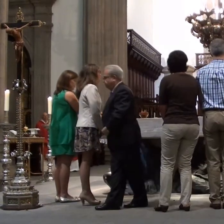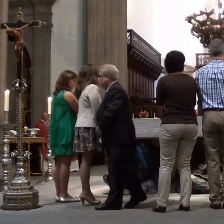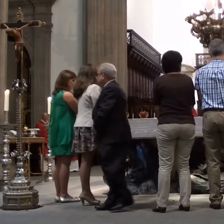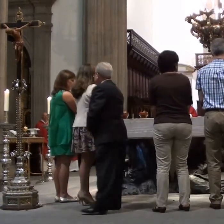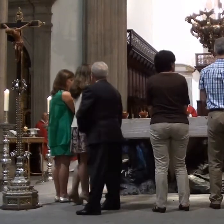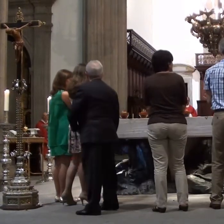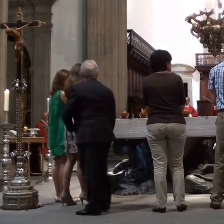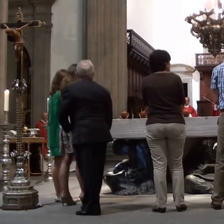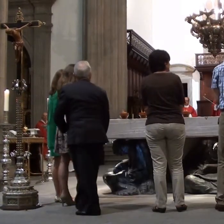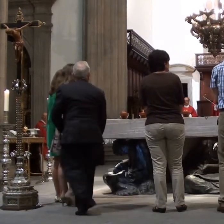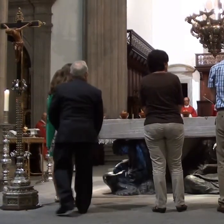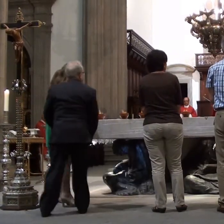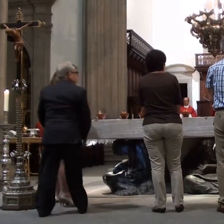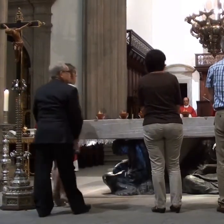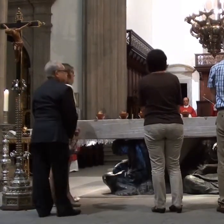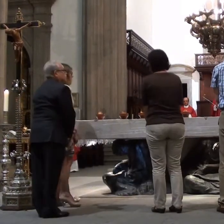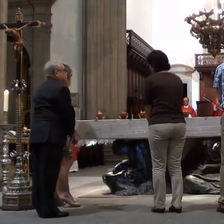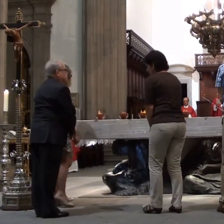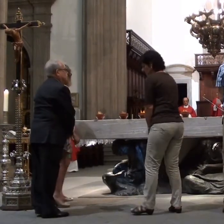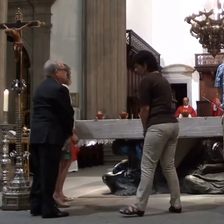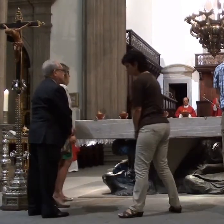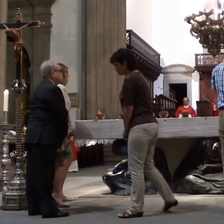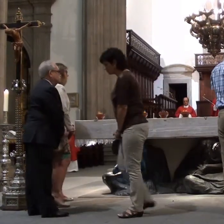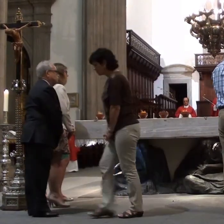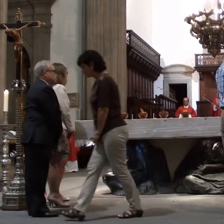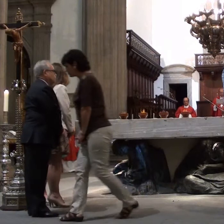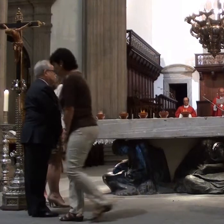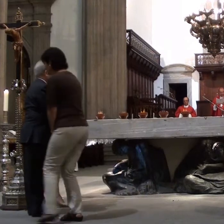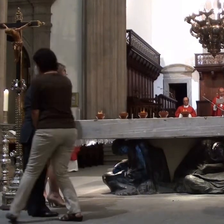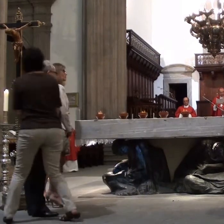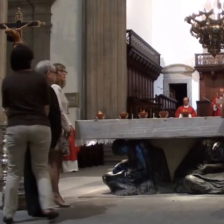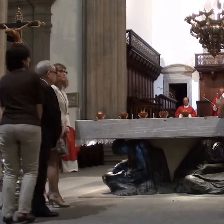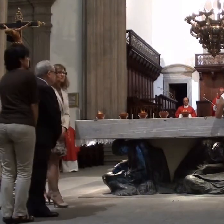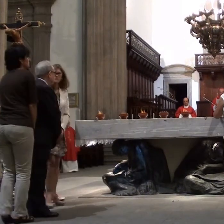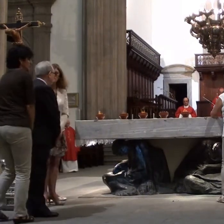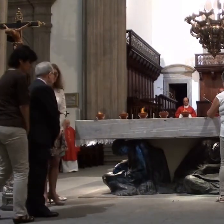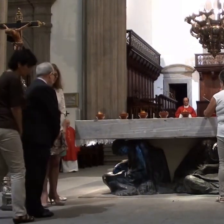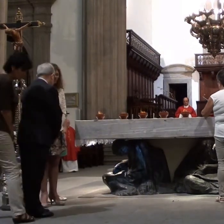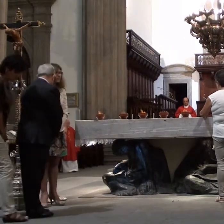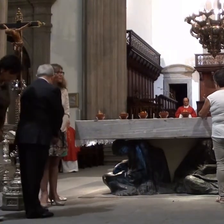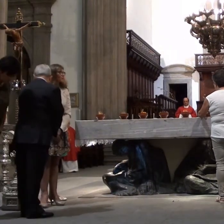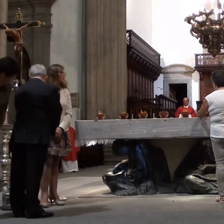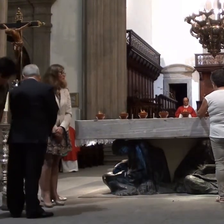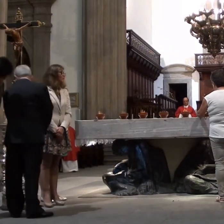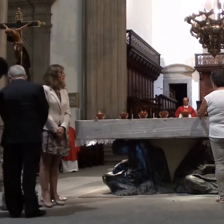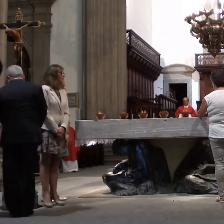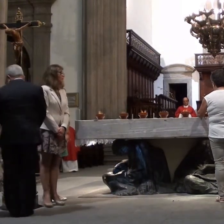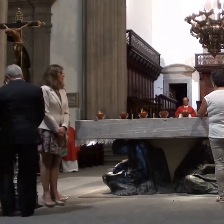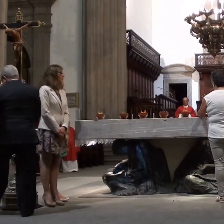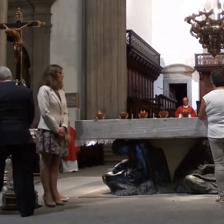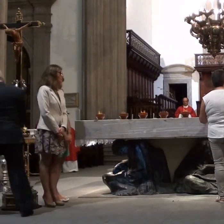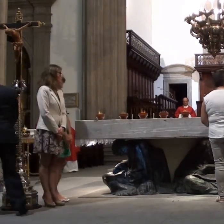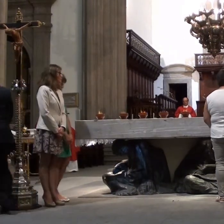contigo damos gracias a Dios cuya misericordia se extiende de generación en generación